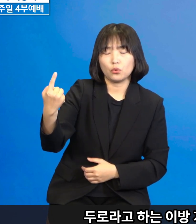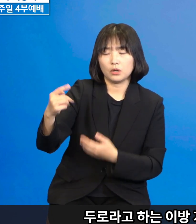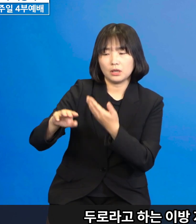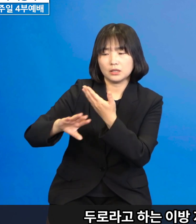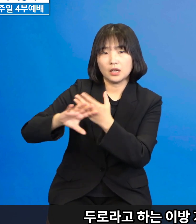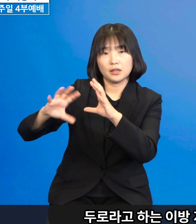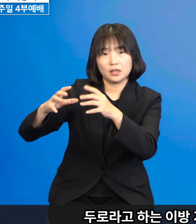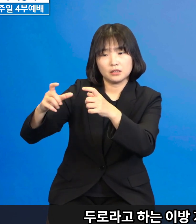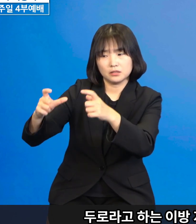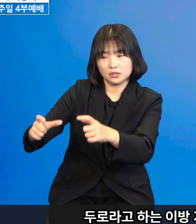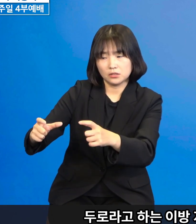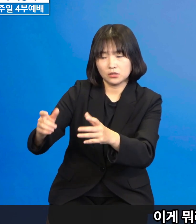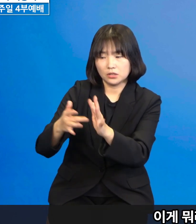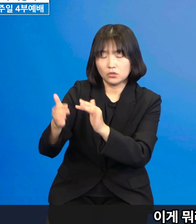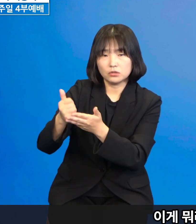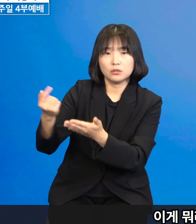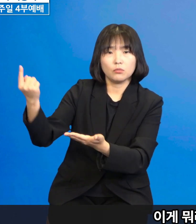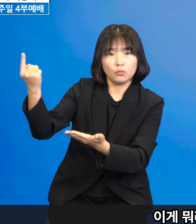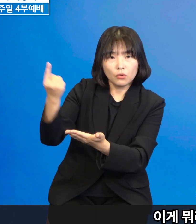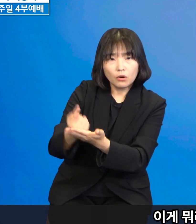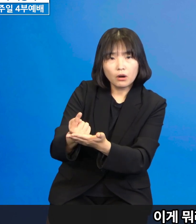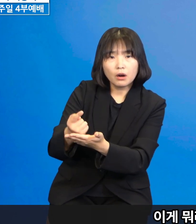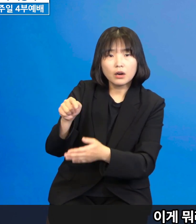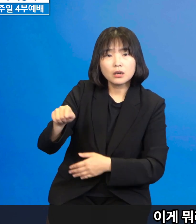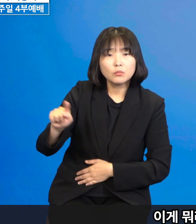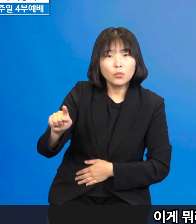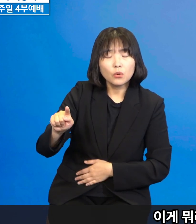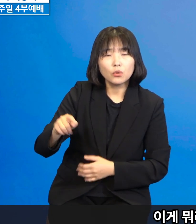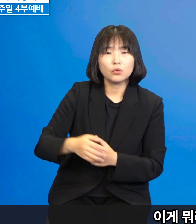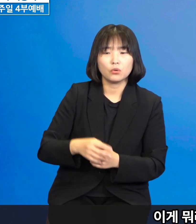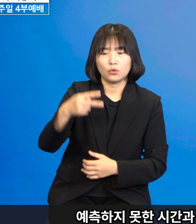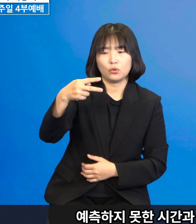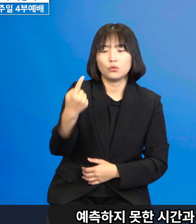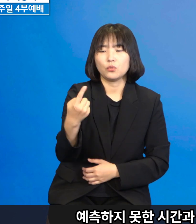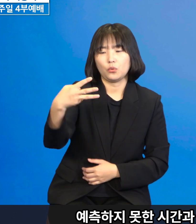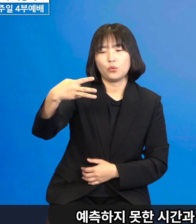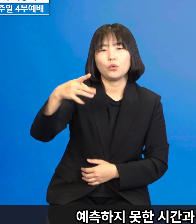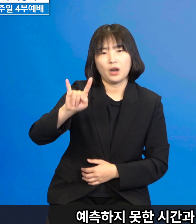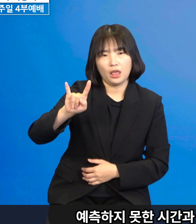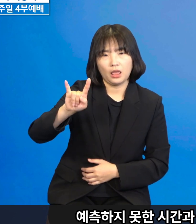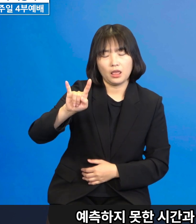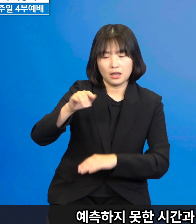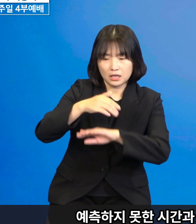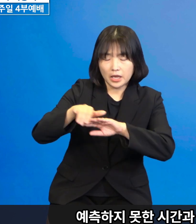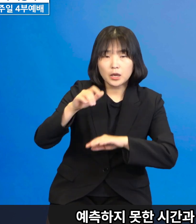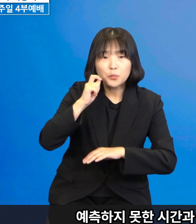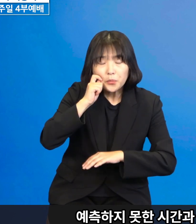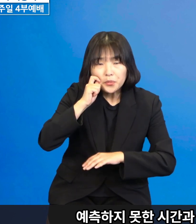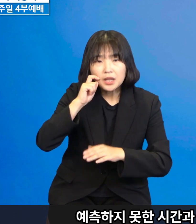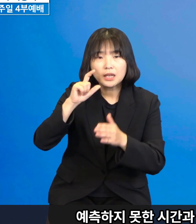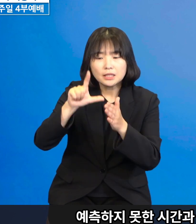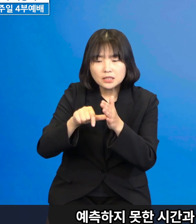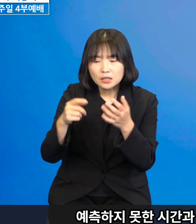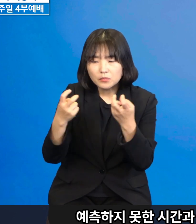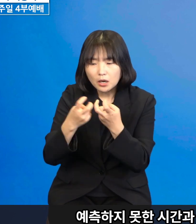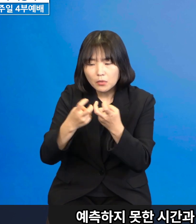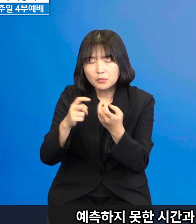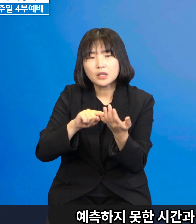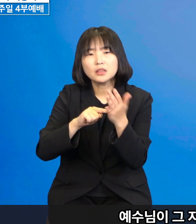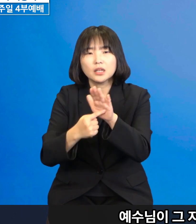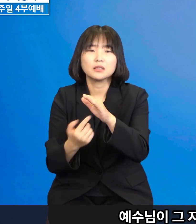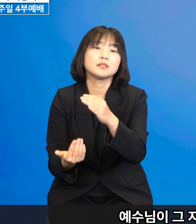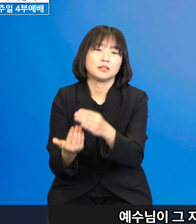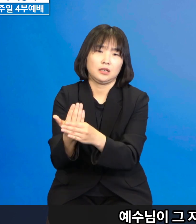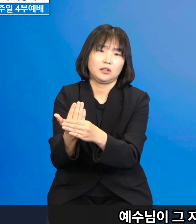예수님이 오셨어요. 이게 뭐라고요? 도래. 예측하지 못한 시간과 방법에 나타나는 어떤